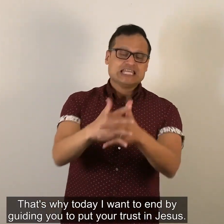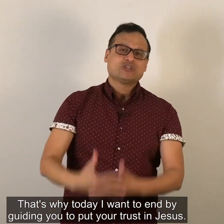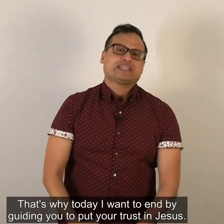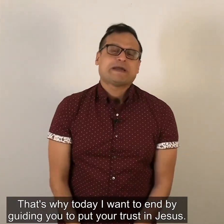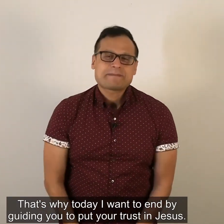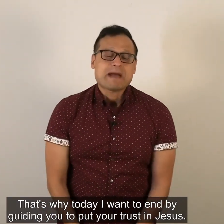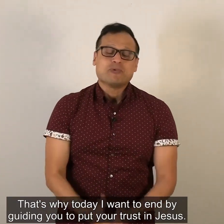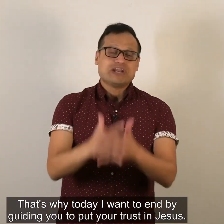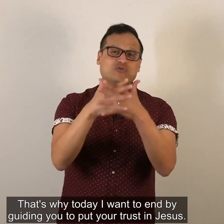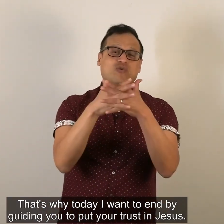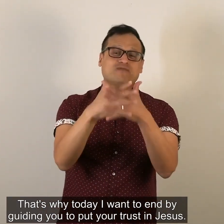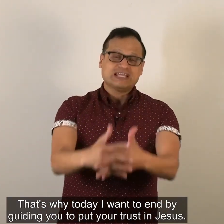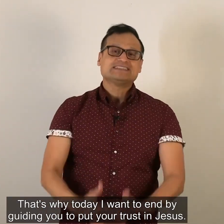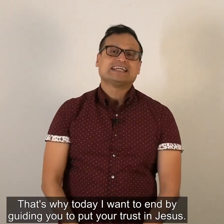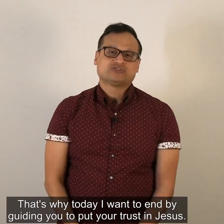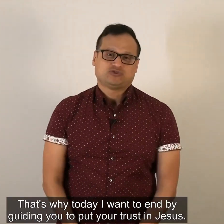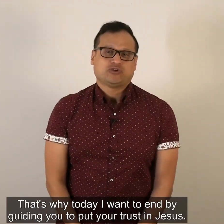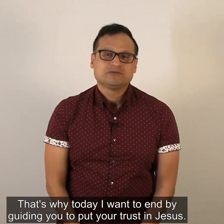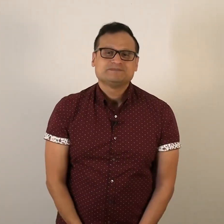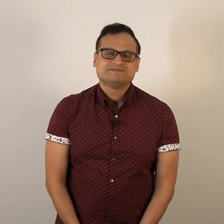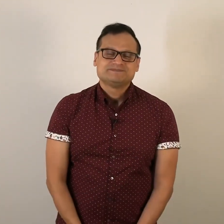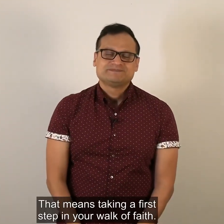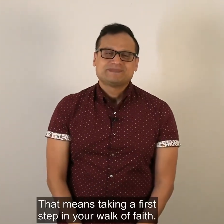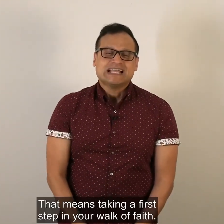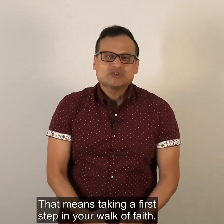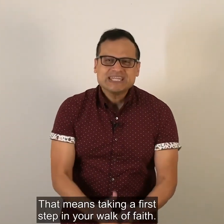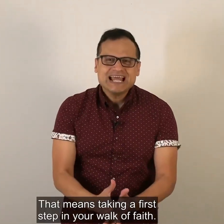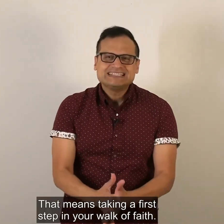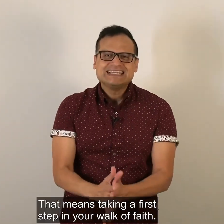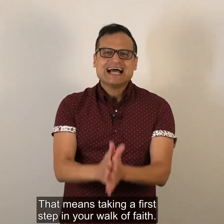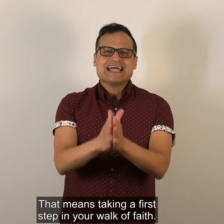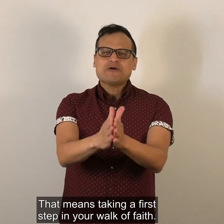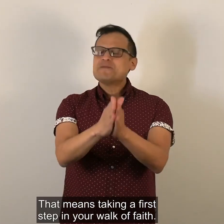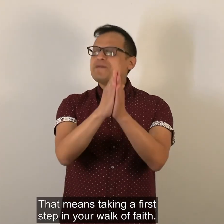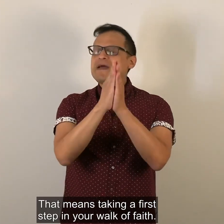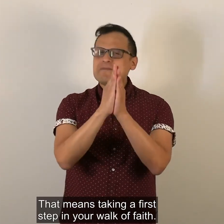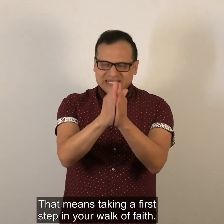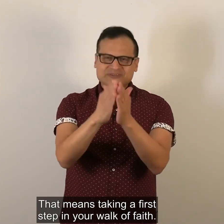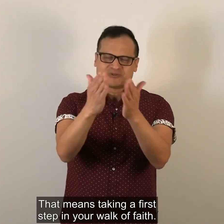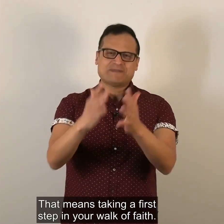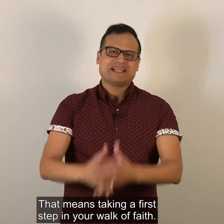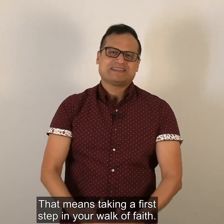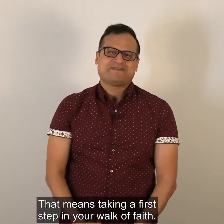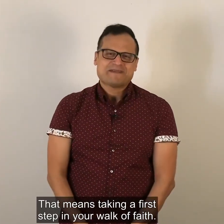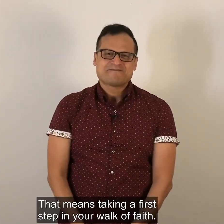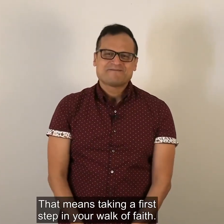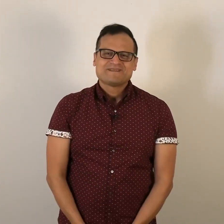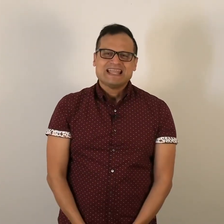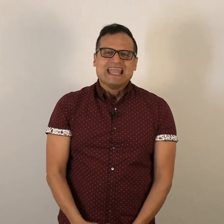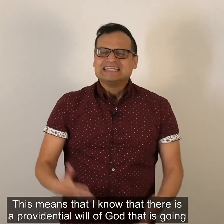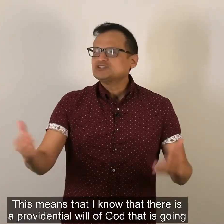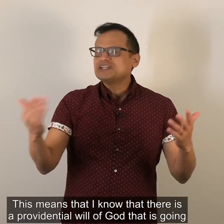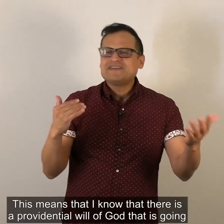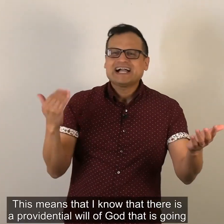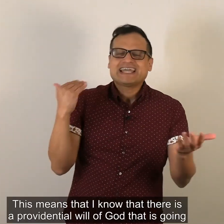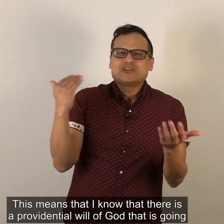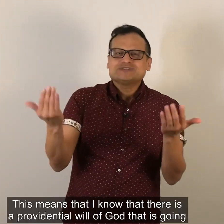guiándote a poner tu confianza en Jesús hoy. Eso quiere decir a dar un primer paso en tu caminar de fe. Esto significa que yo sé que